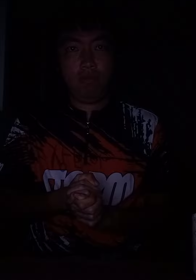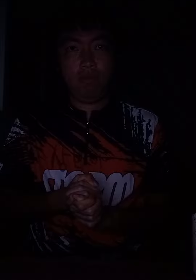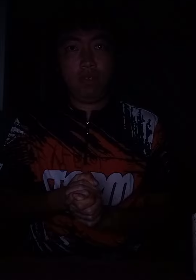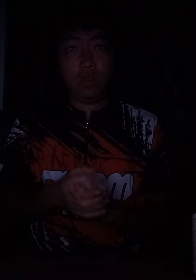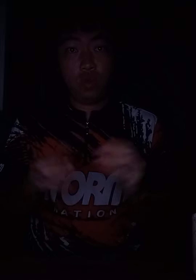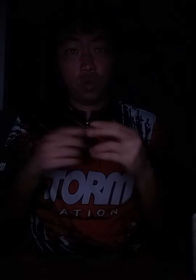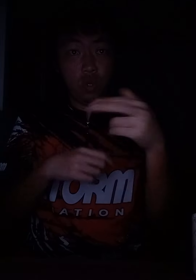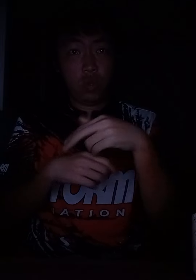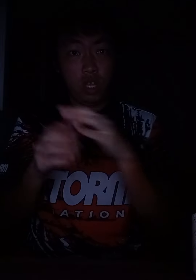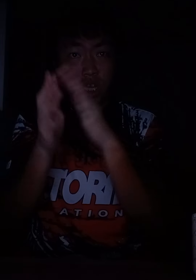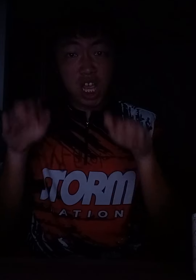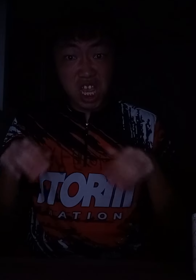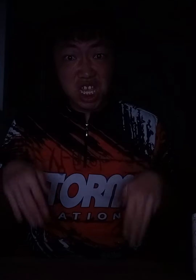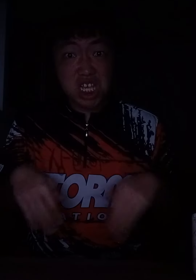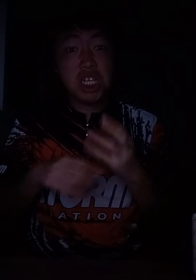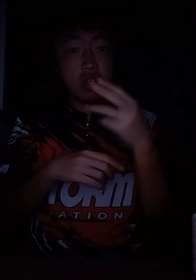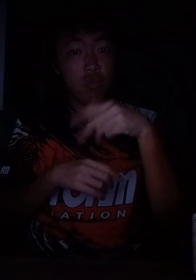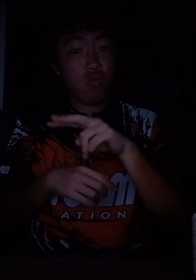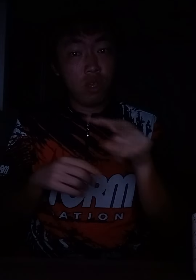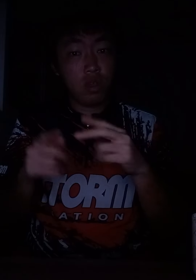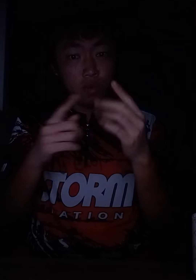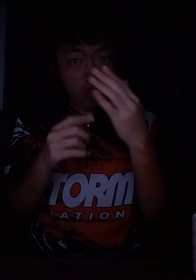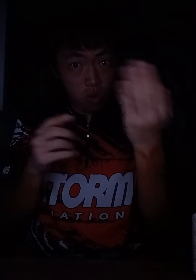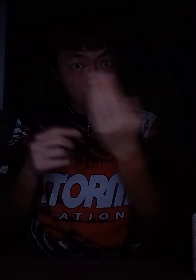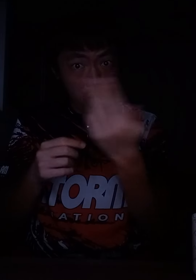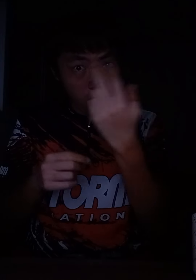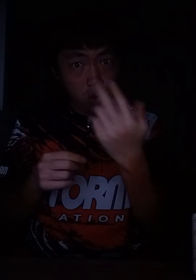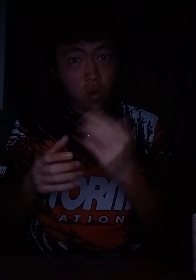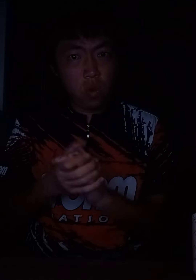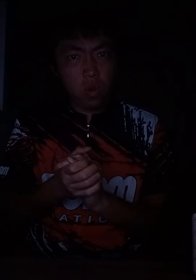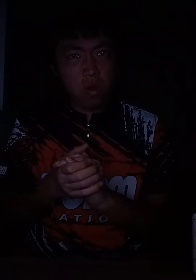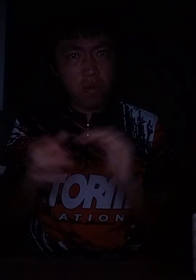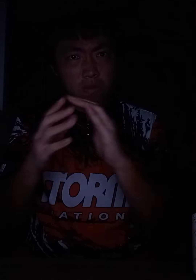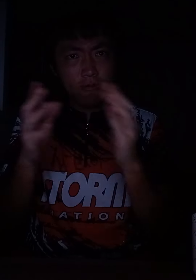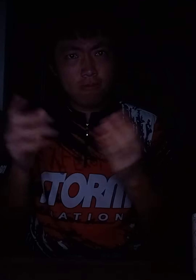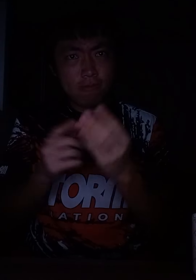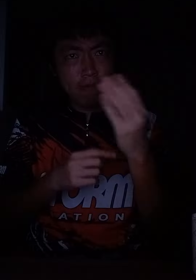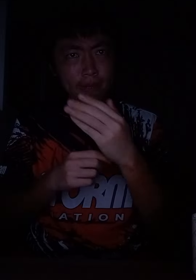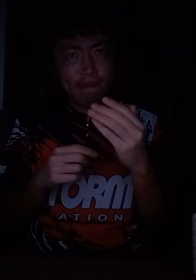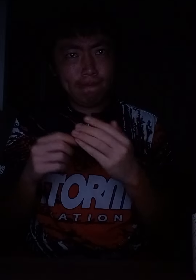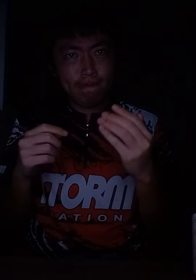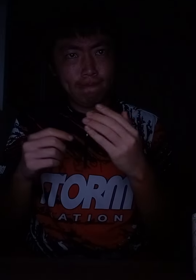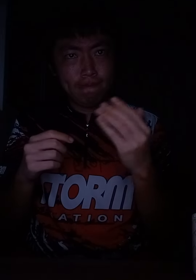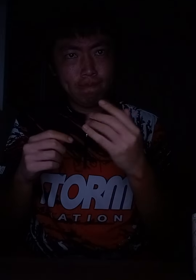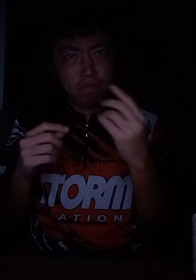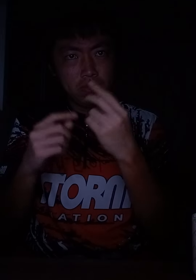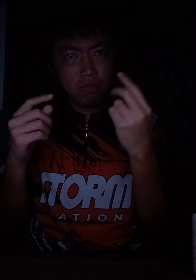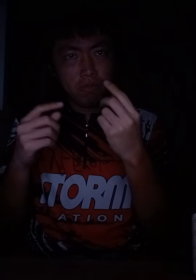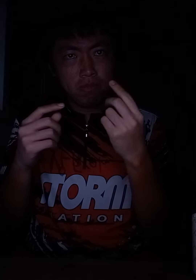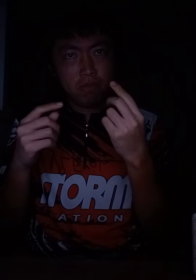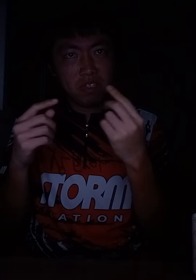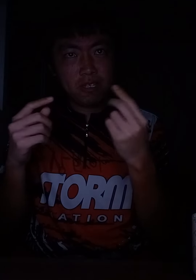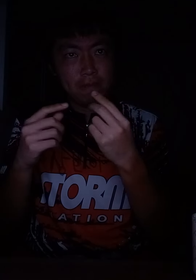전동차 노약자석에 앉아있는 중년 남성이 보이시나요? 네. 이 발치에 놓은 거 뭘까요? 다름 아닌 맥주